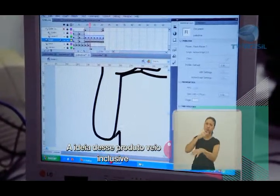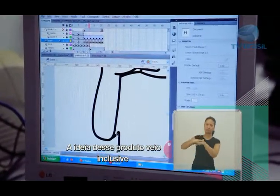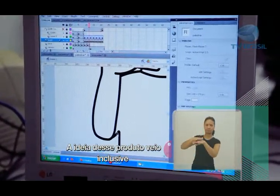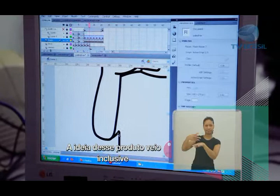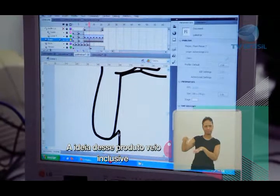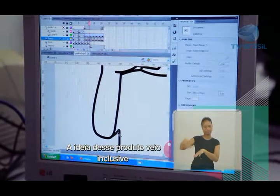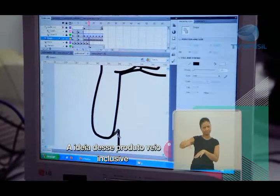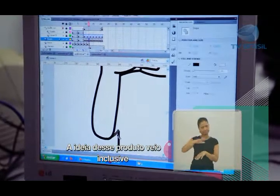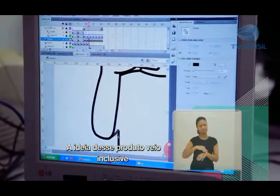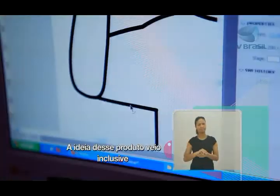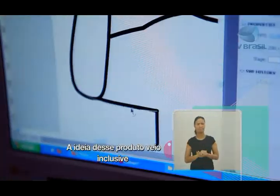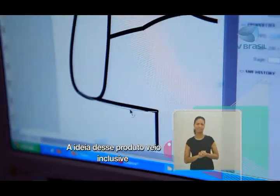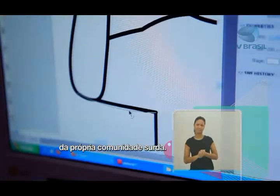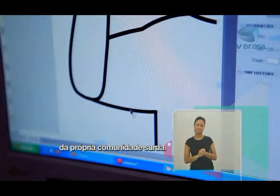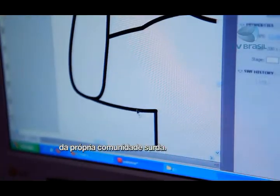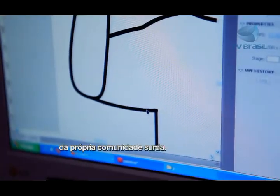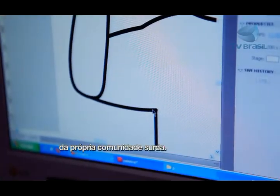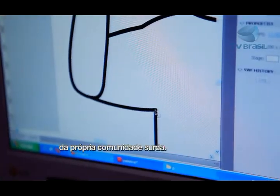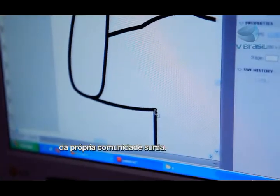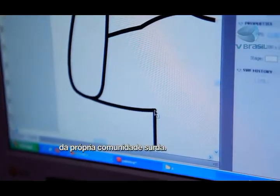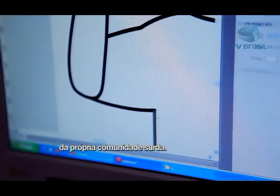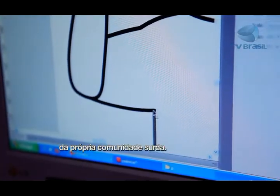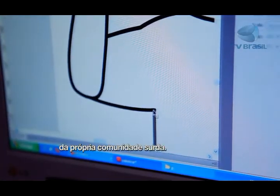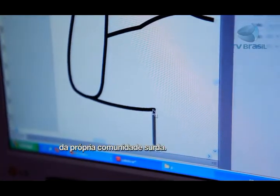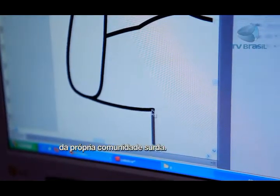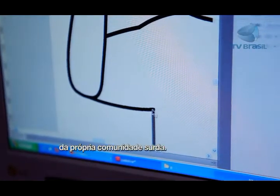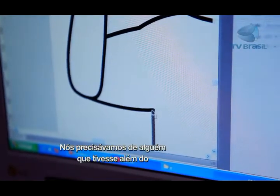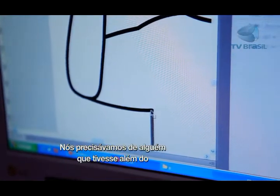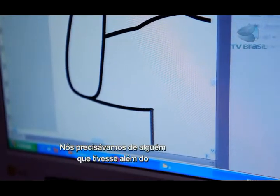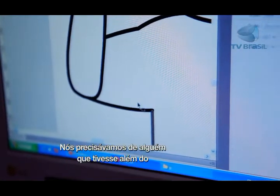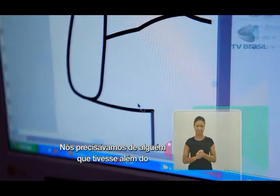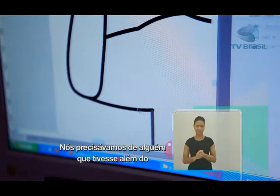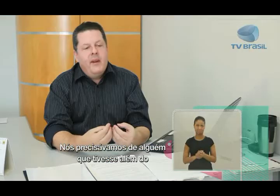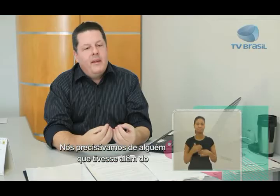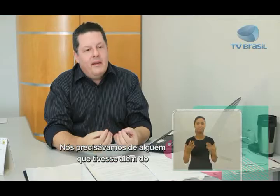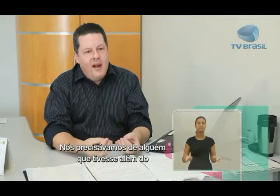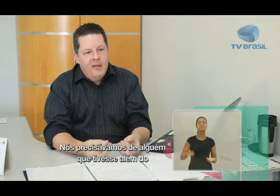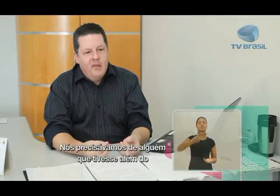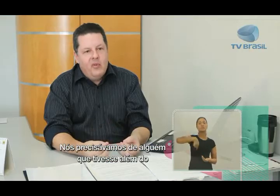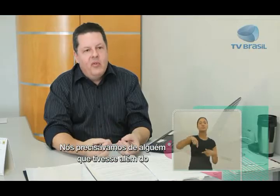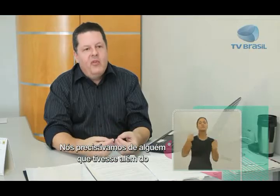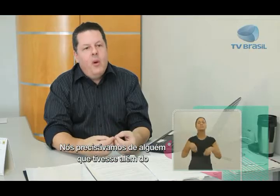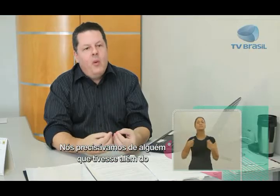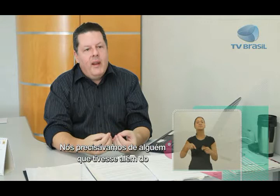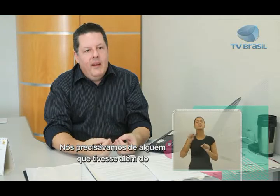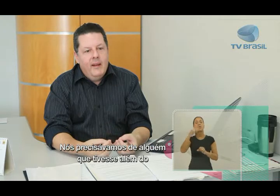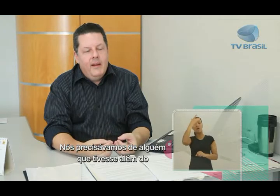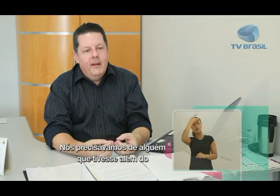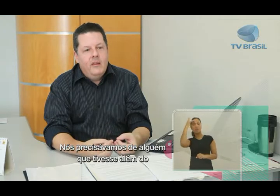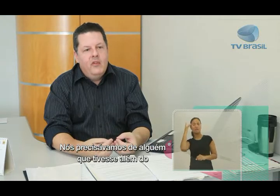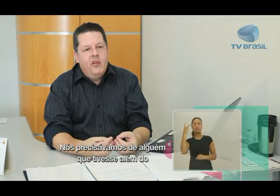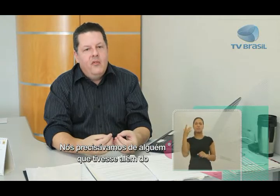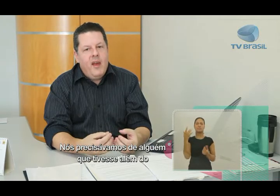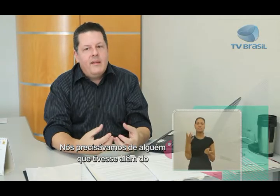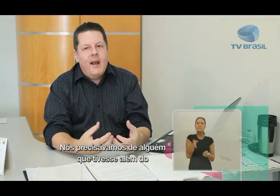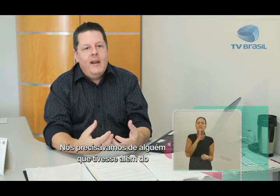ideia desse produto, inclusive, veio da própria comunidade surda. Nós precisávamos de alguém que tivesse, além